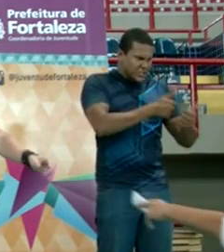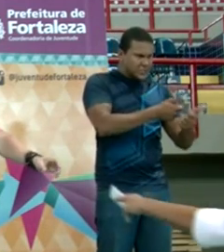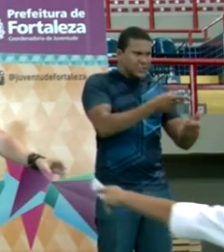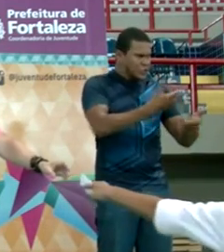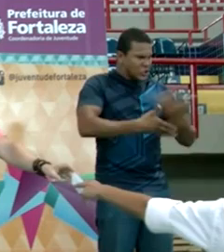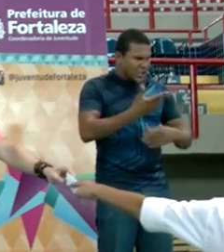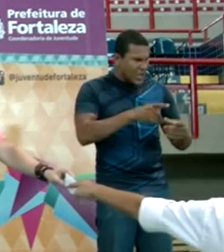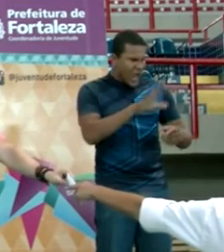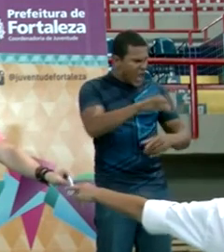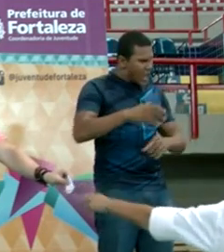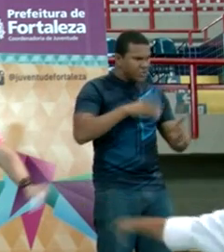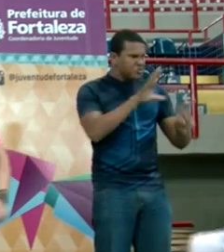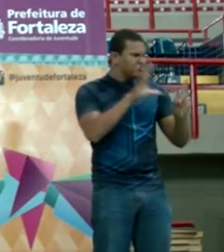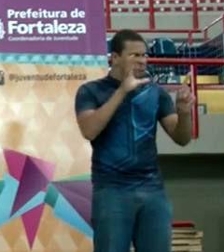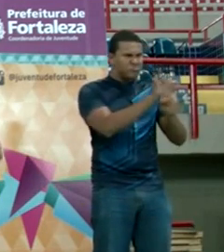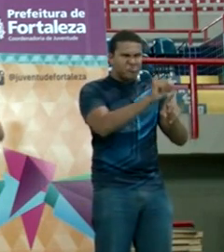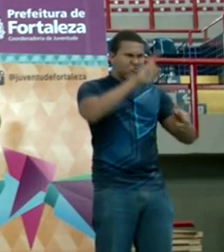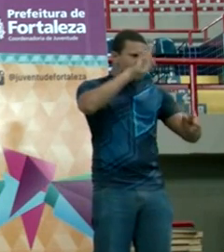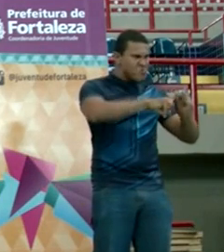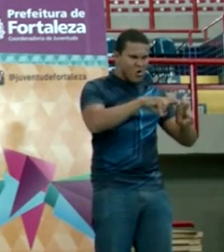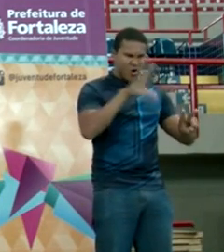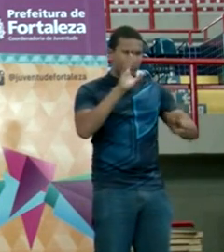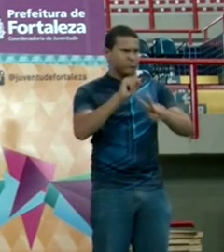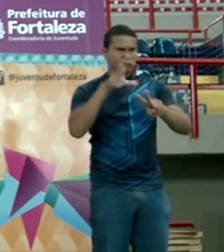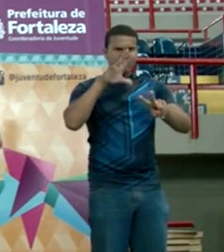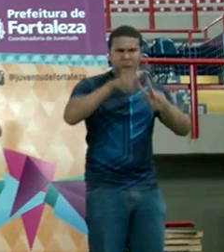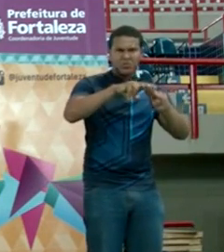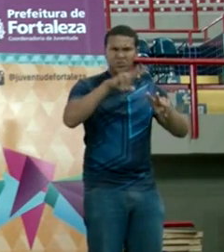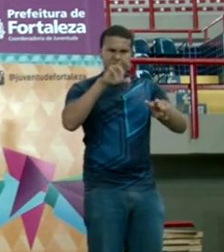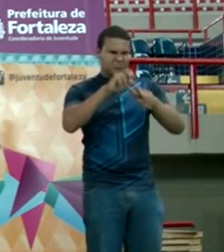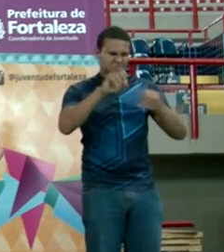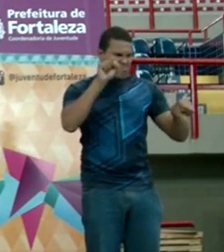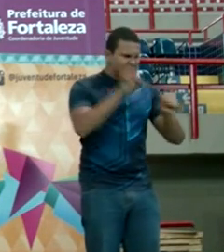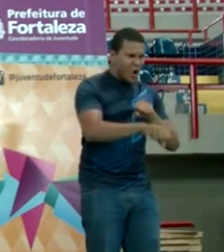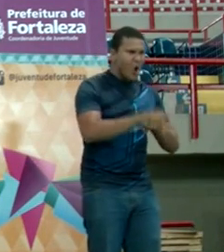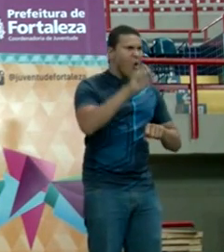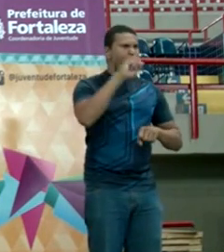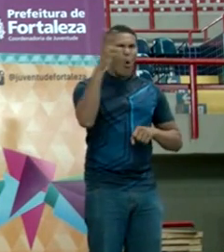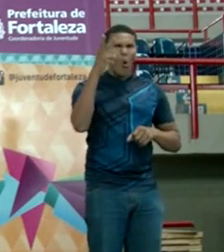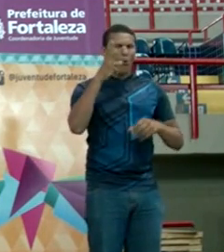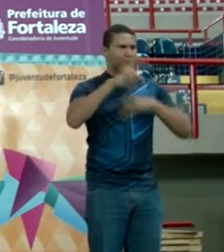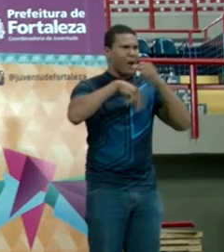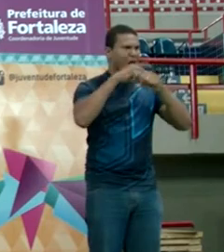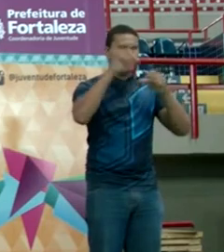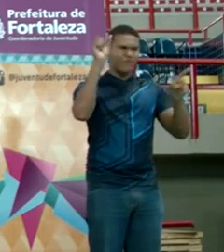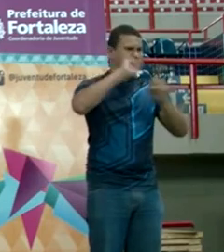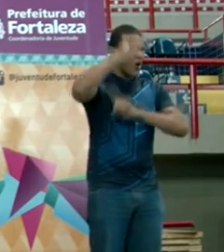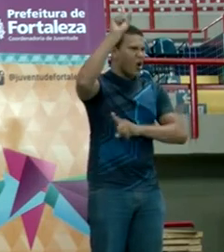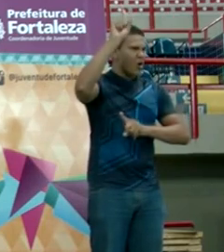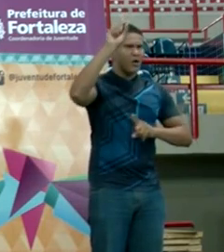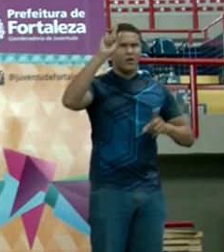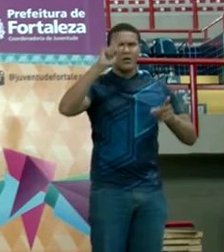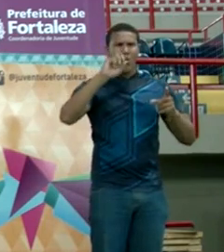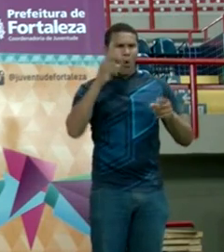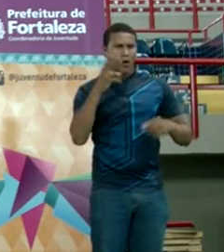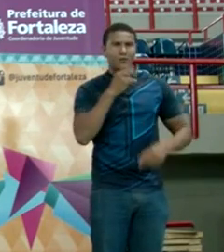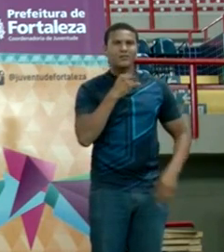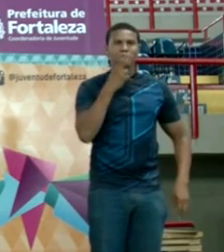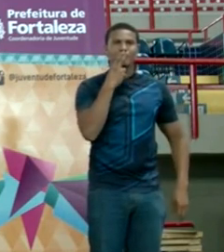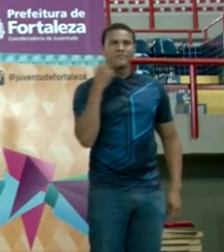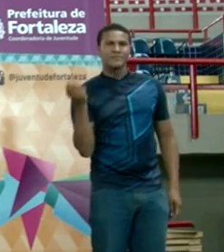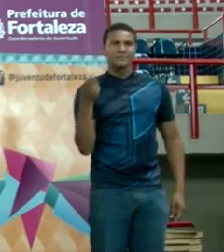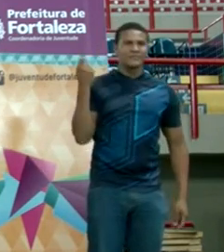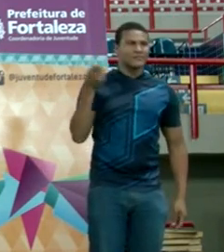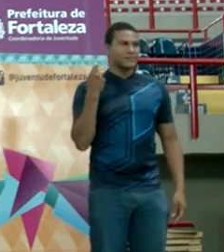socialismo, o governo americano prendia, condenava à morte, expulsava dos Estados Unidos. Por exemplo, Charlie